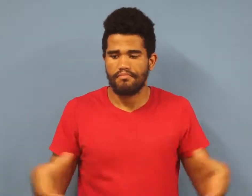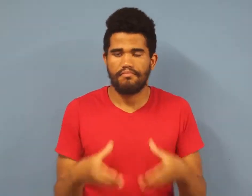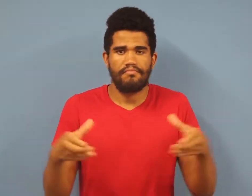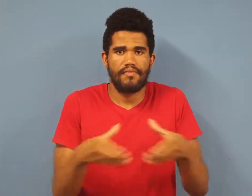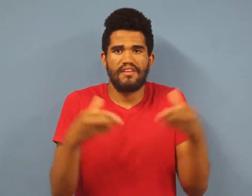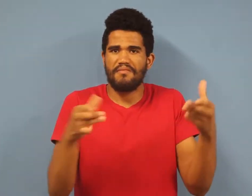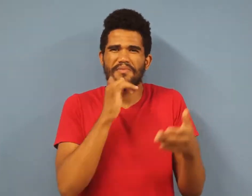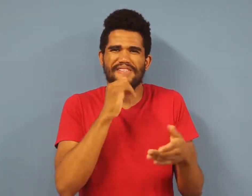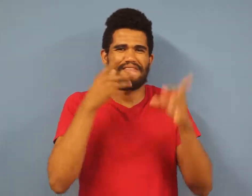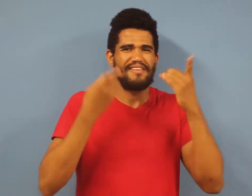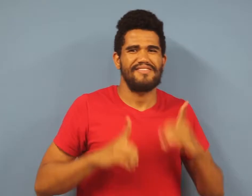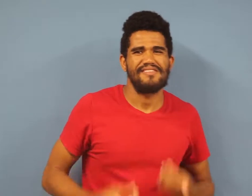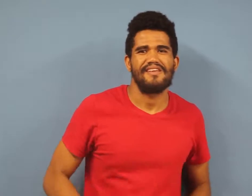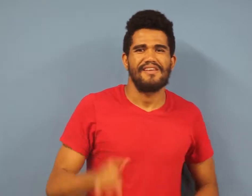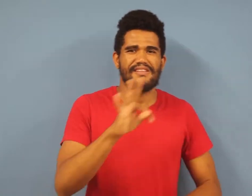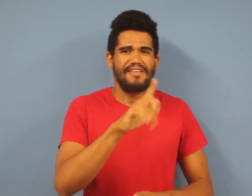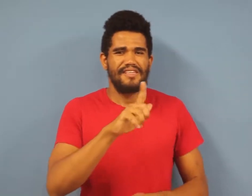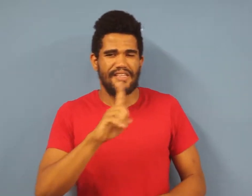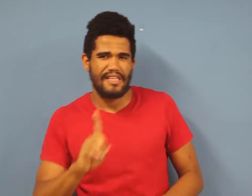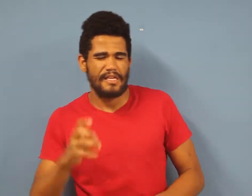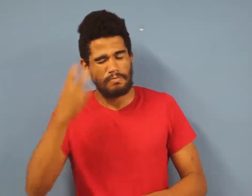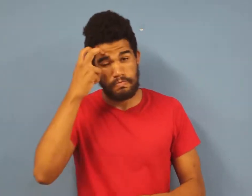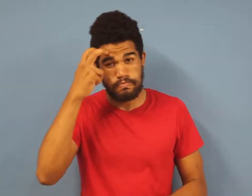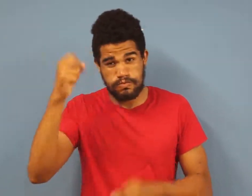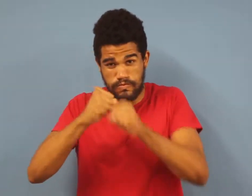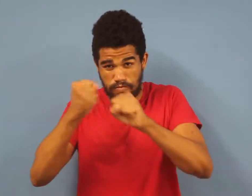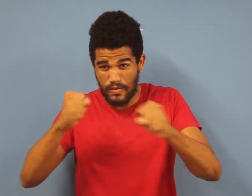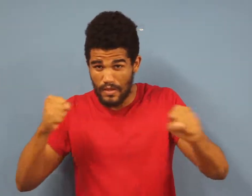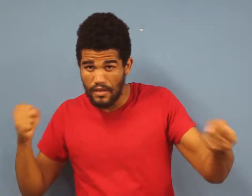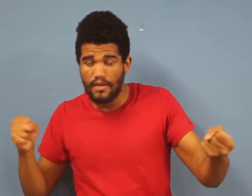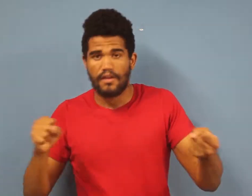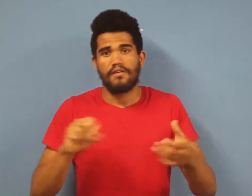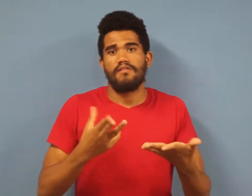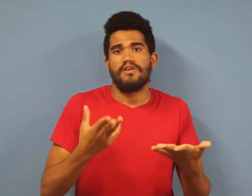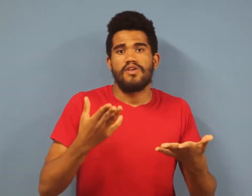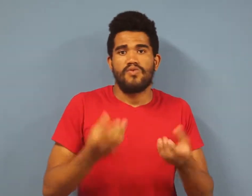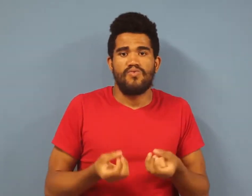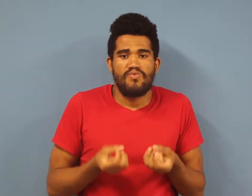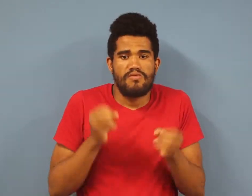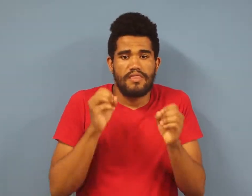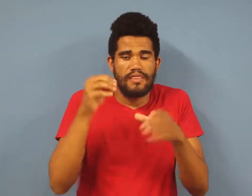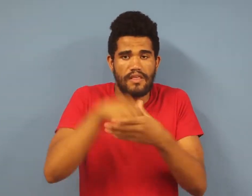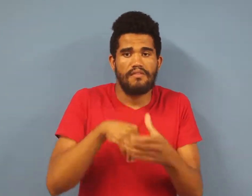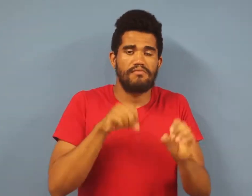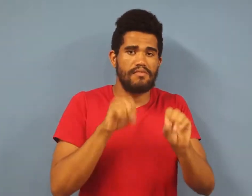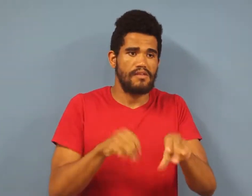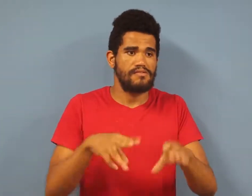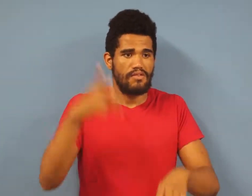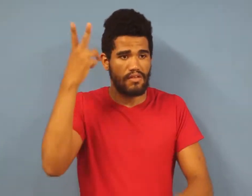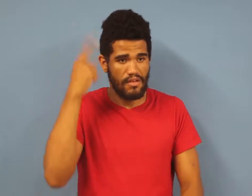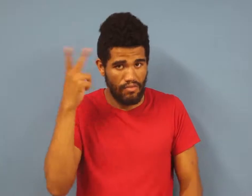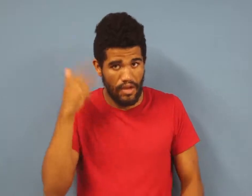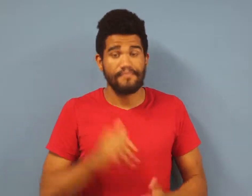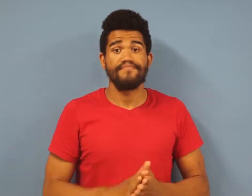desenvolvimento e altas habilidades ou superdotação do ensino comum e regular. A educação